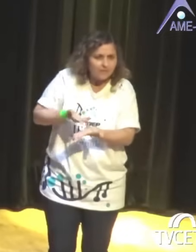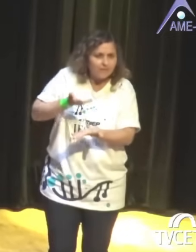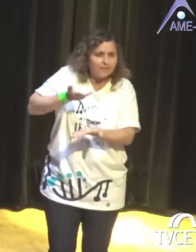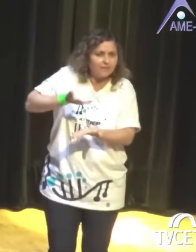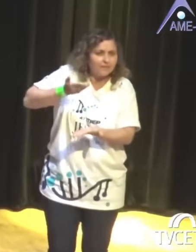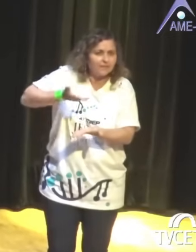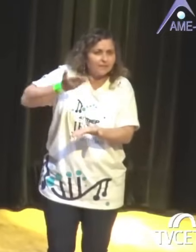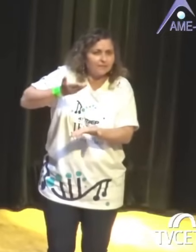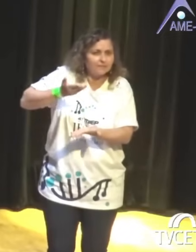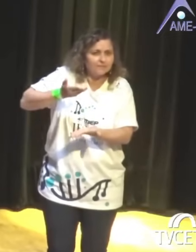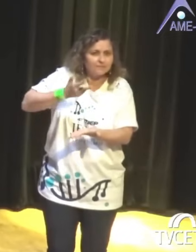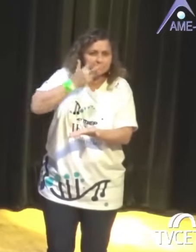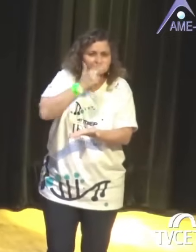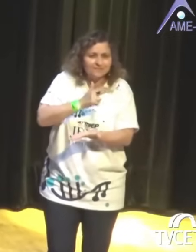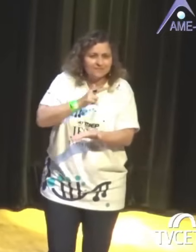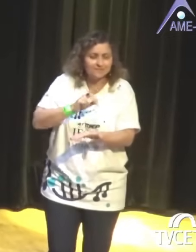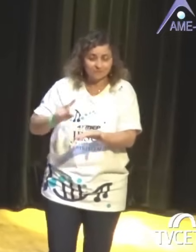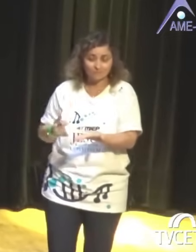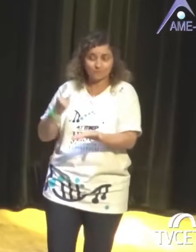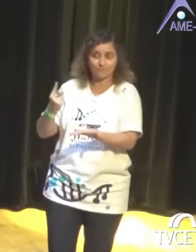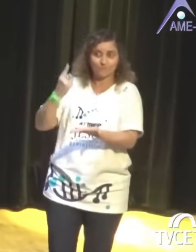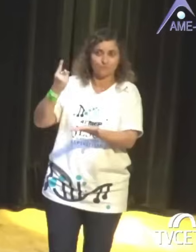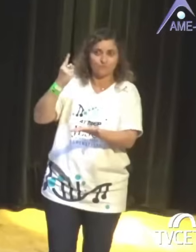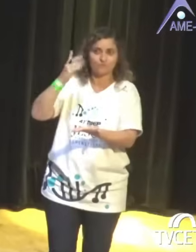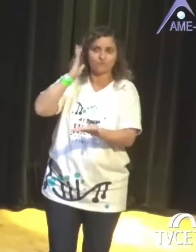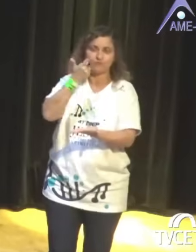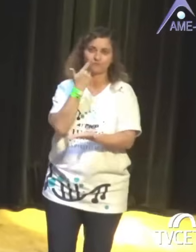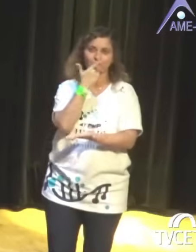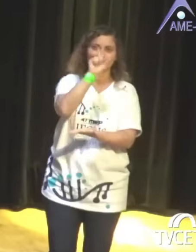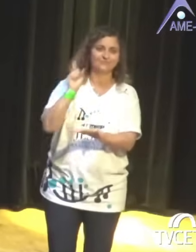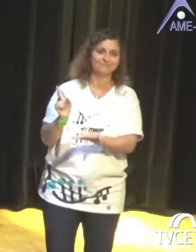para uma cápsula que já está numa altitude